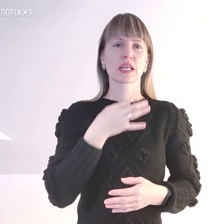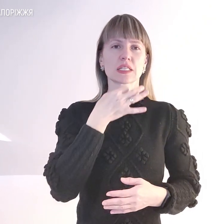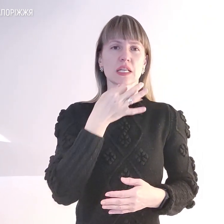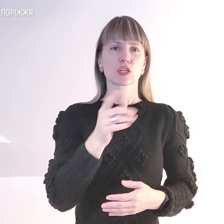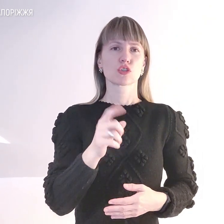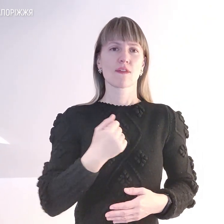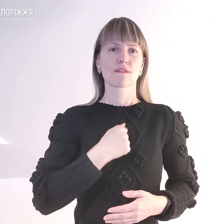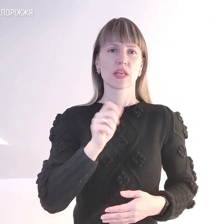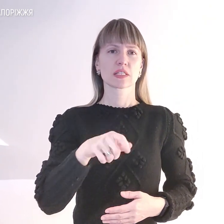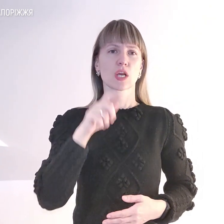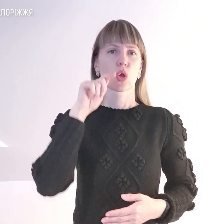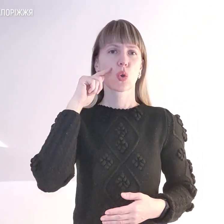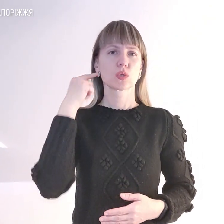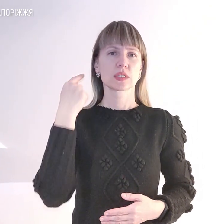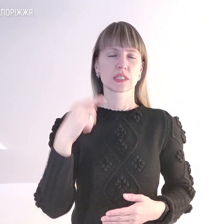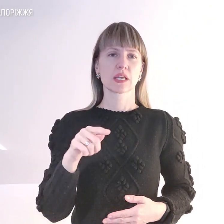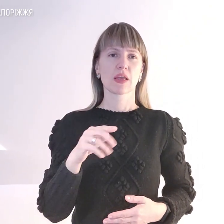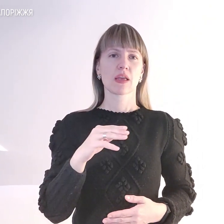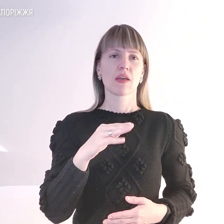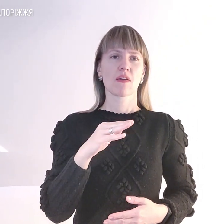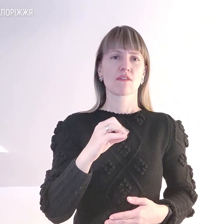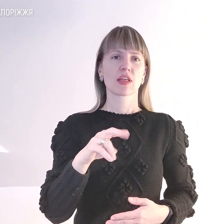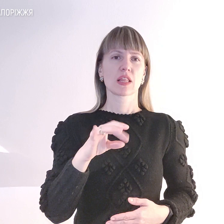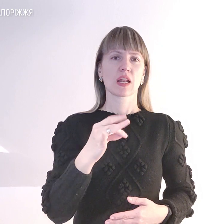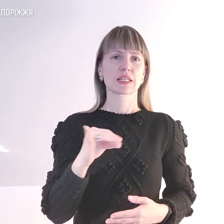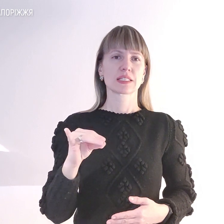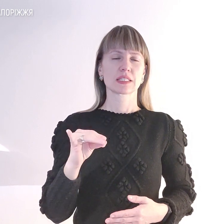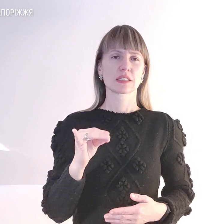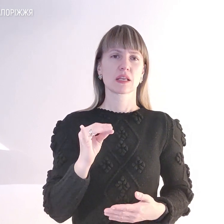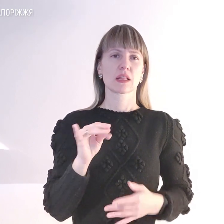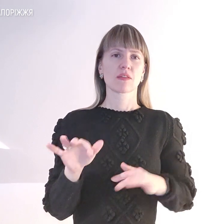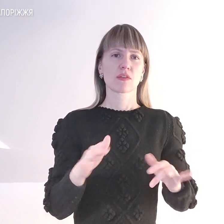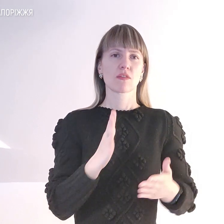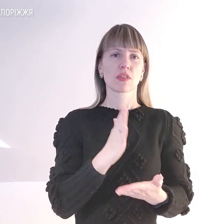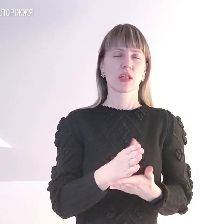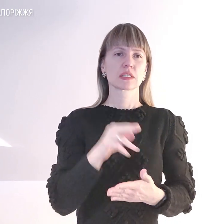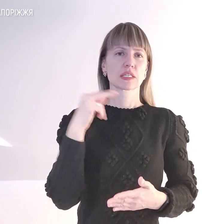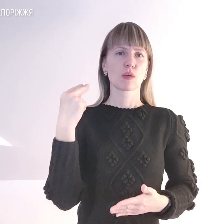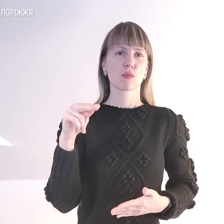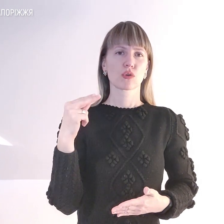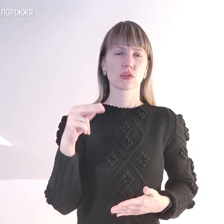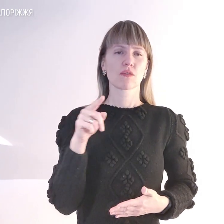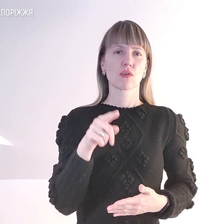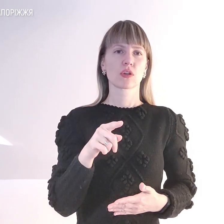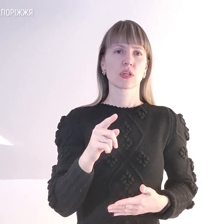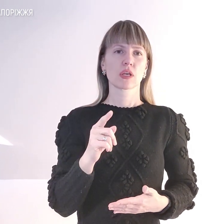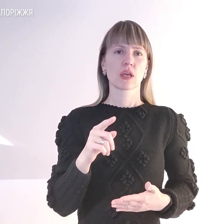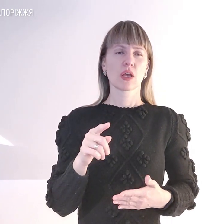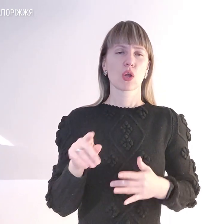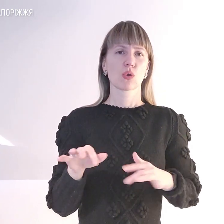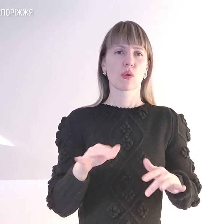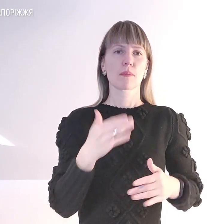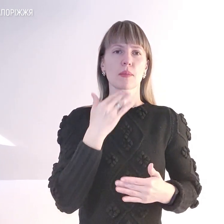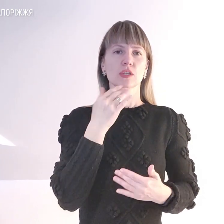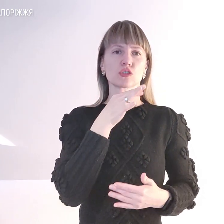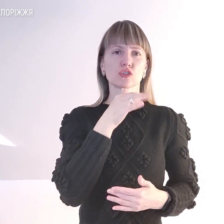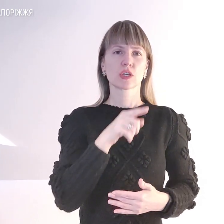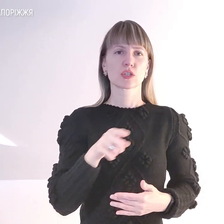війська Російської Федерації рухаються в напрямку Запоріжжя. Вони рухаються, але останнім часом цей